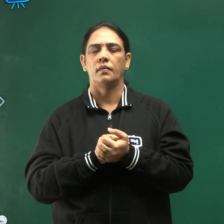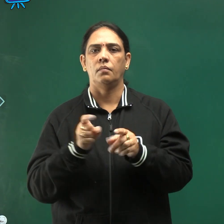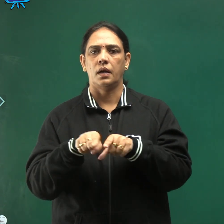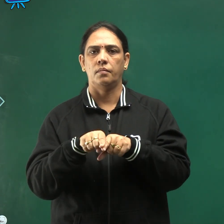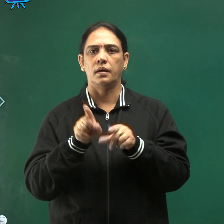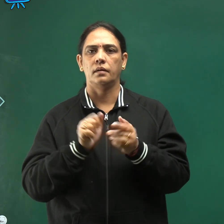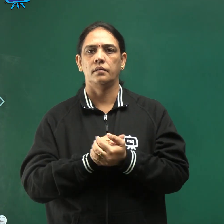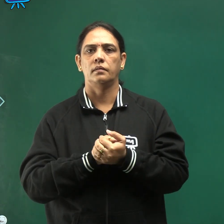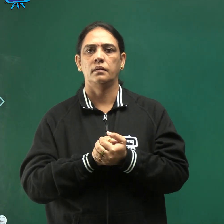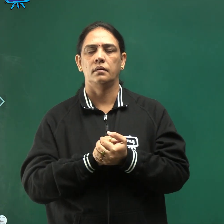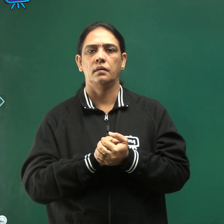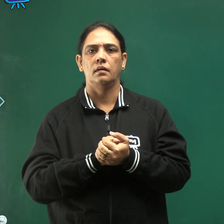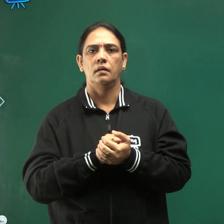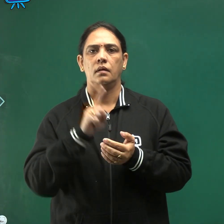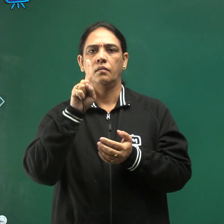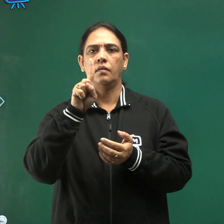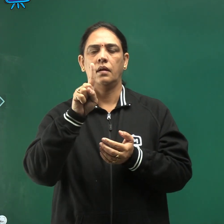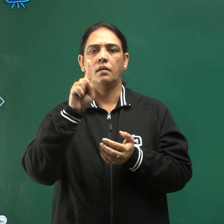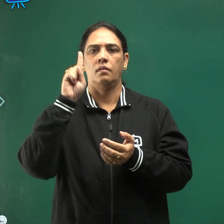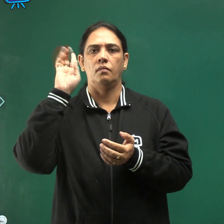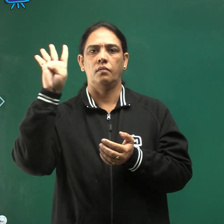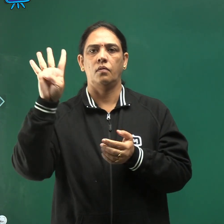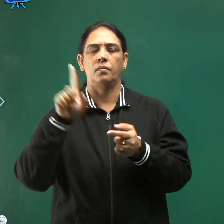बराबर 14 प्लस